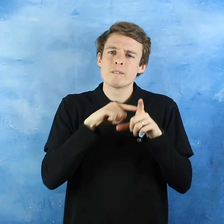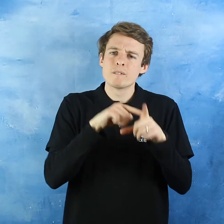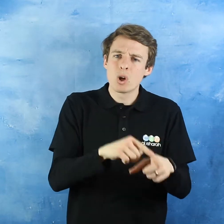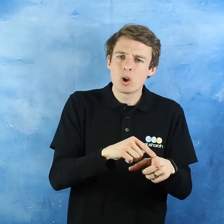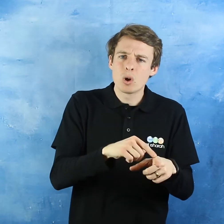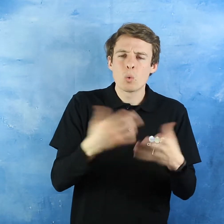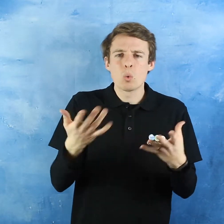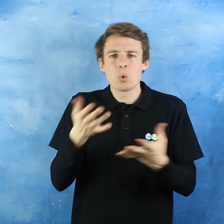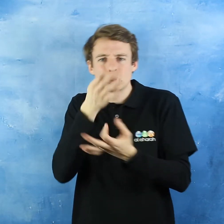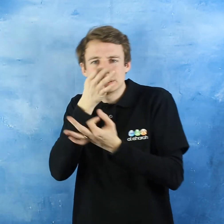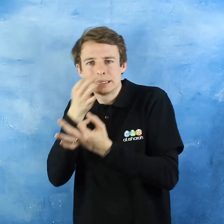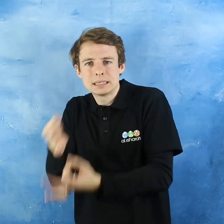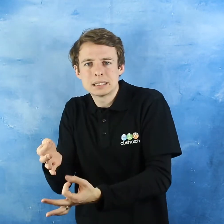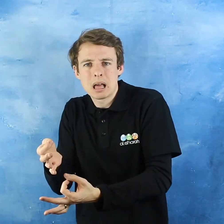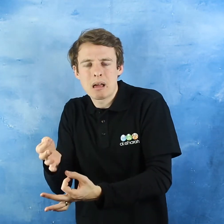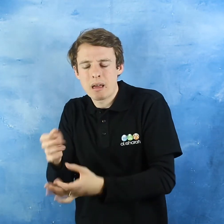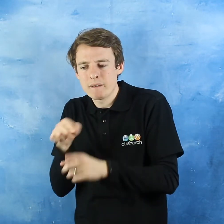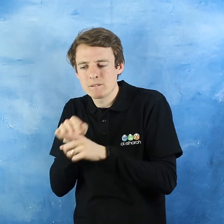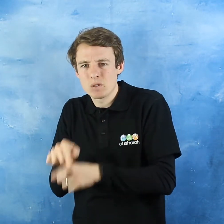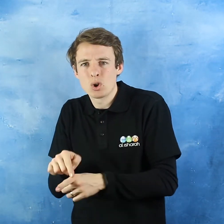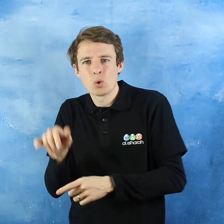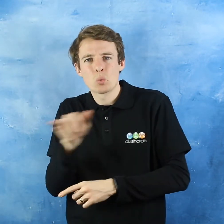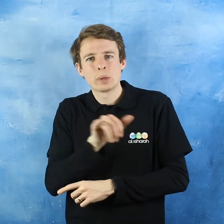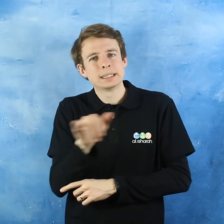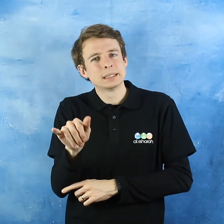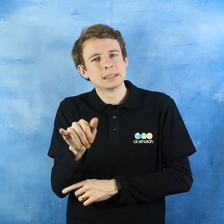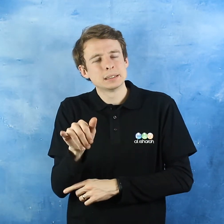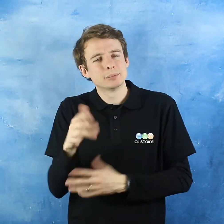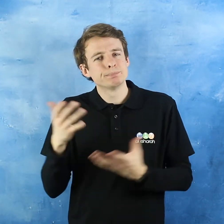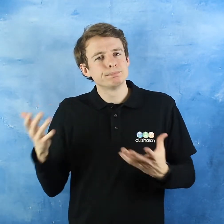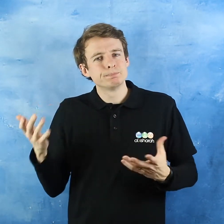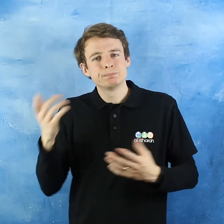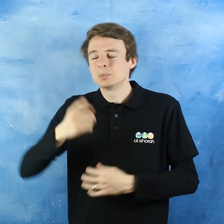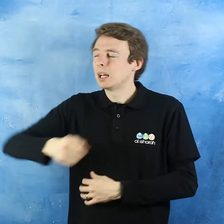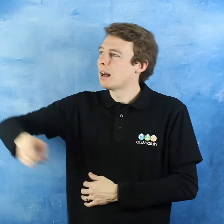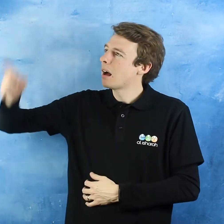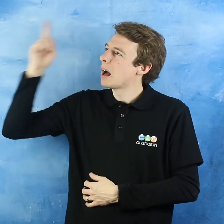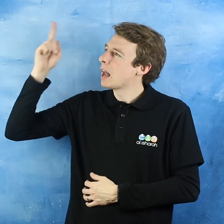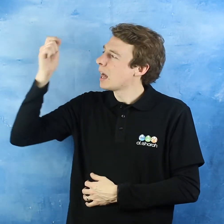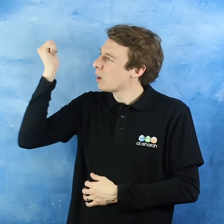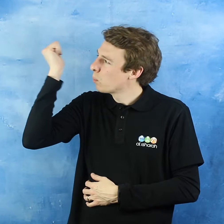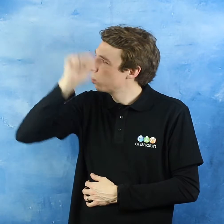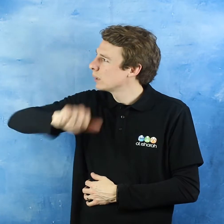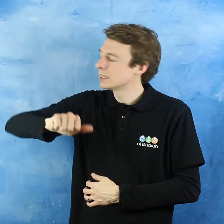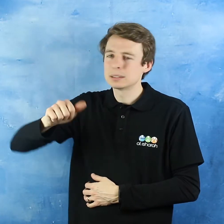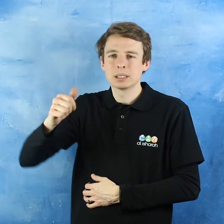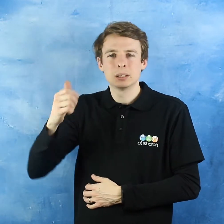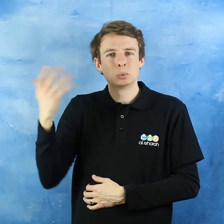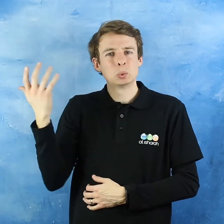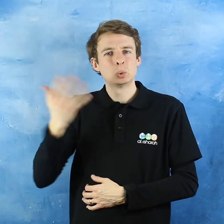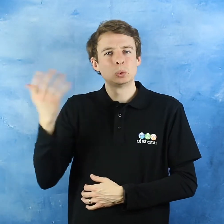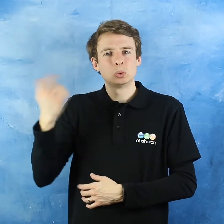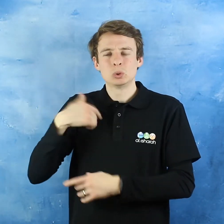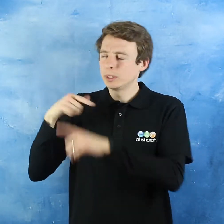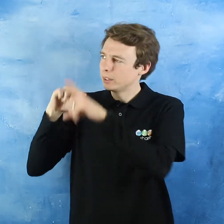is His one of the wisdom that He said, وَاللَّهُ غَالِبٌ عَلَىٰ أَمْرِهِ وَلَكِنَّ أَكْثَرَ النَّاسِ لَا